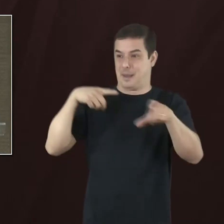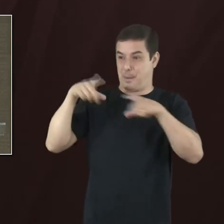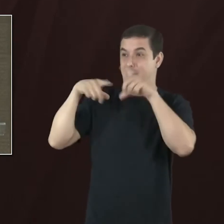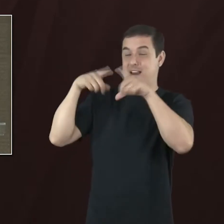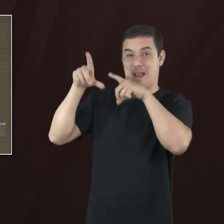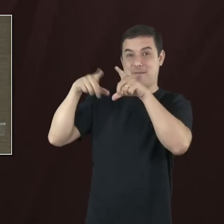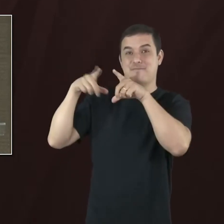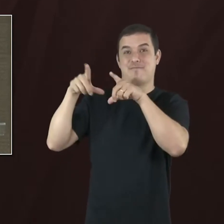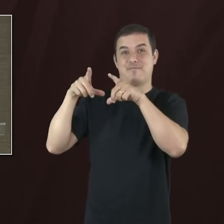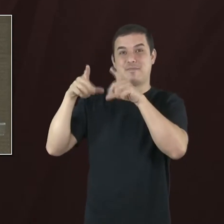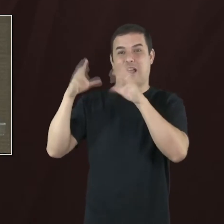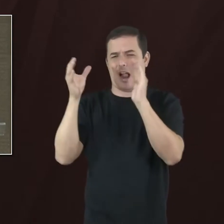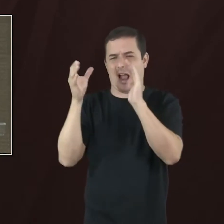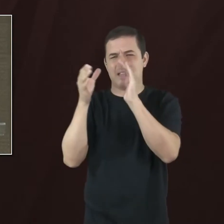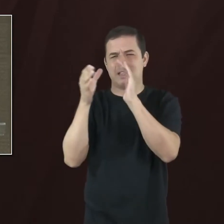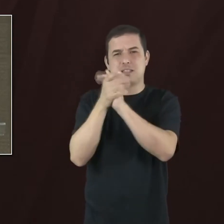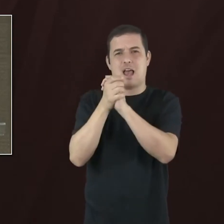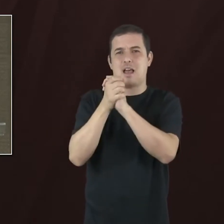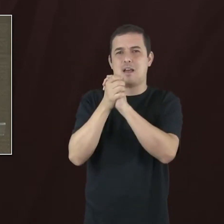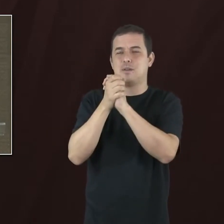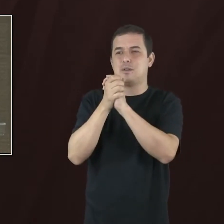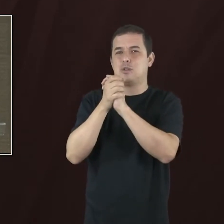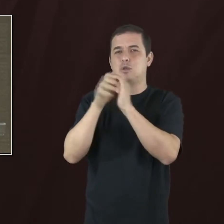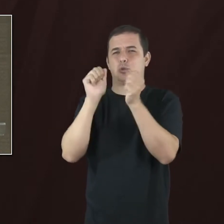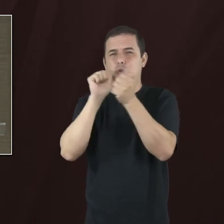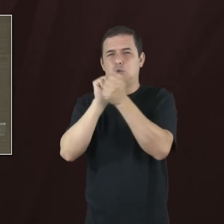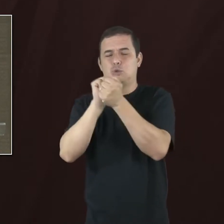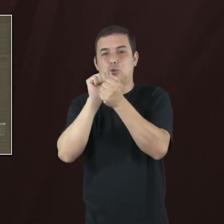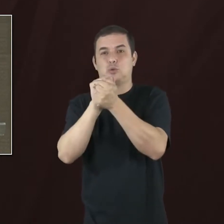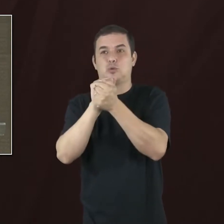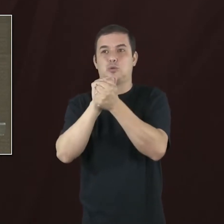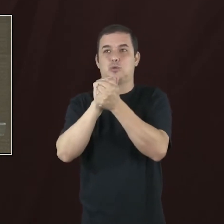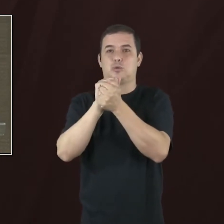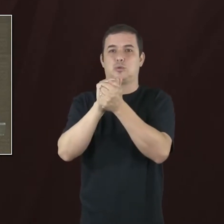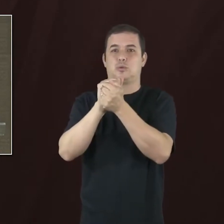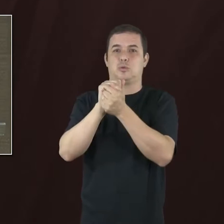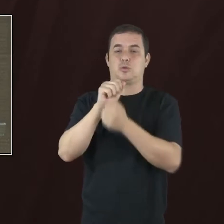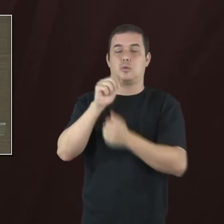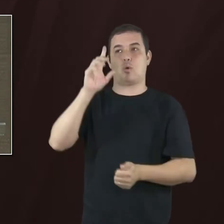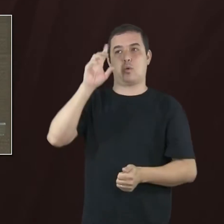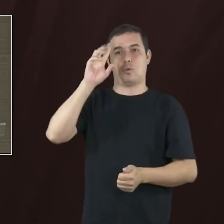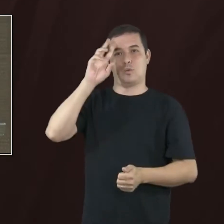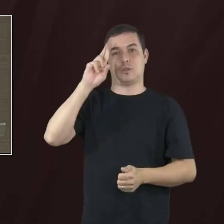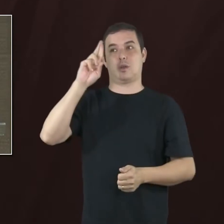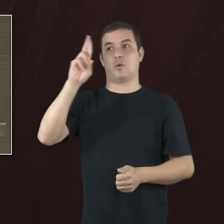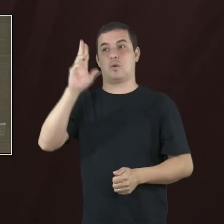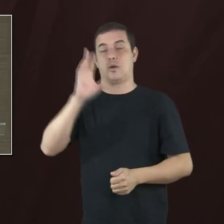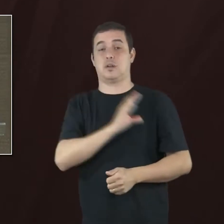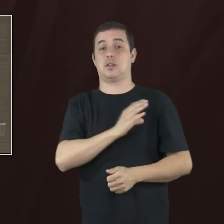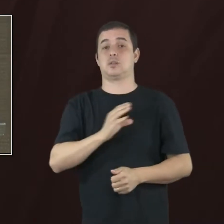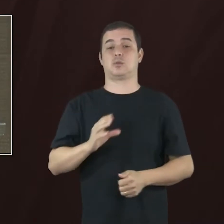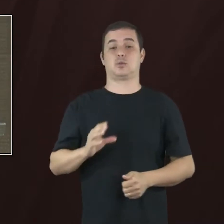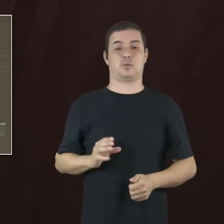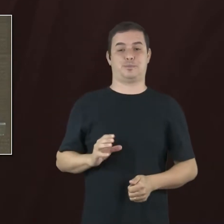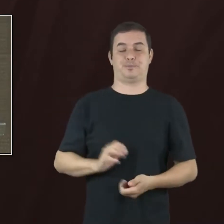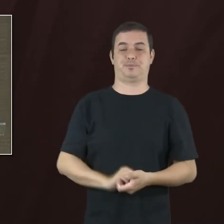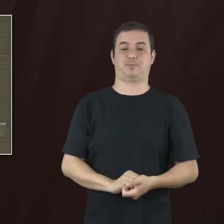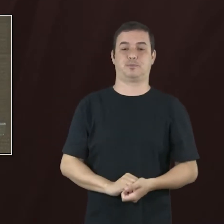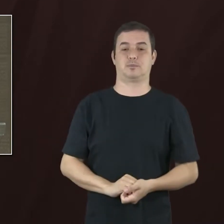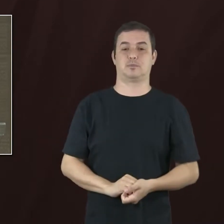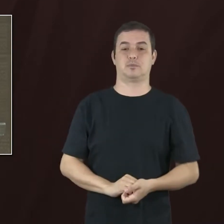Vamos casar-nos, vamos aparecer no Sião celestial, casar-nos com Cristo e